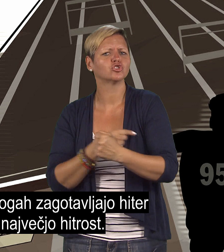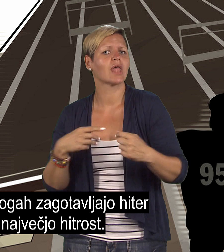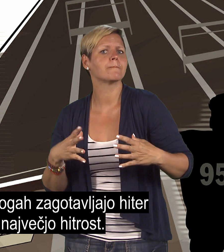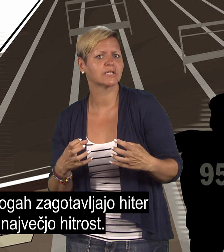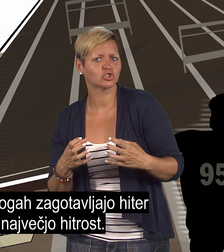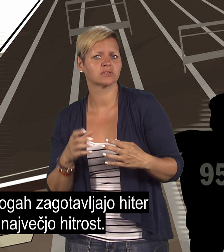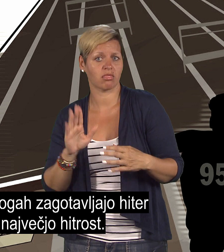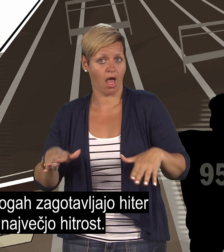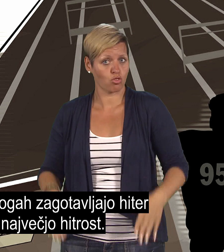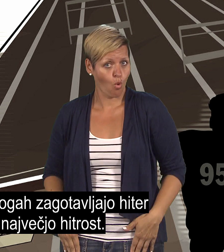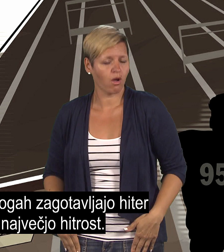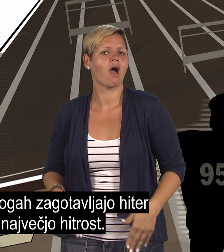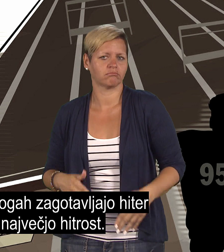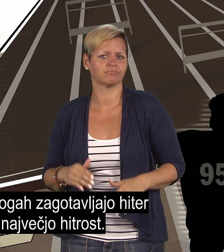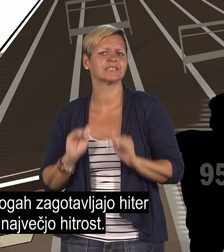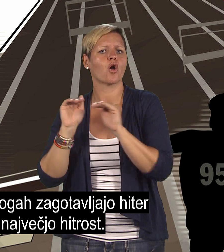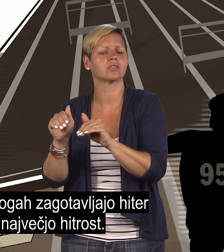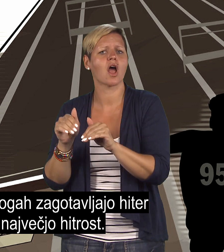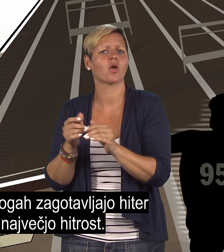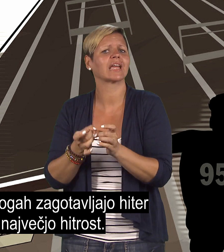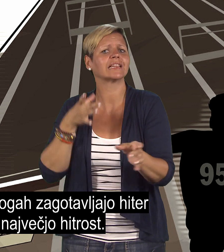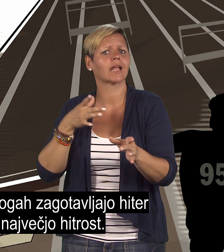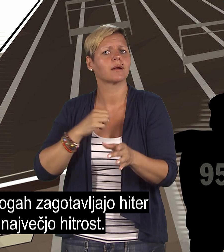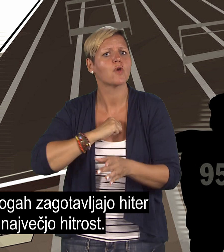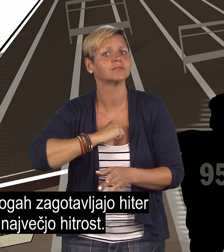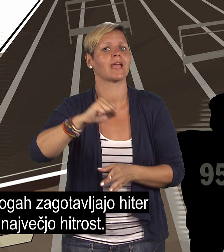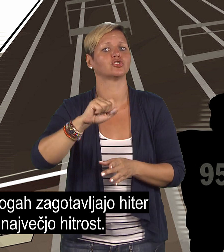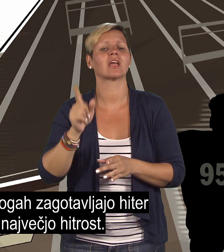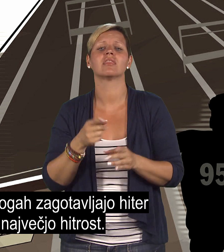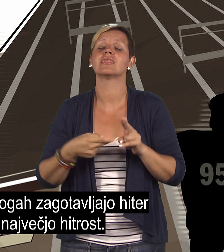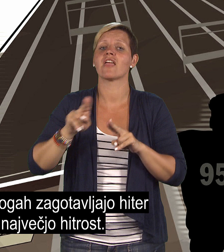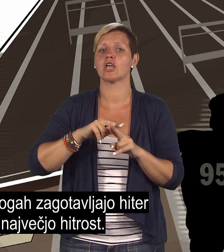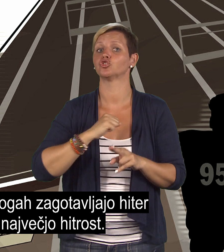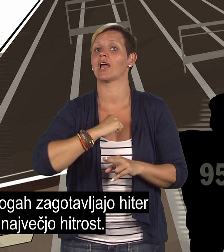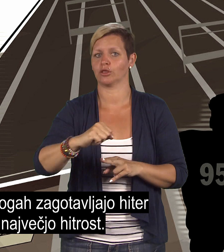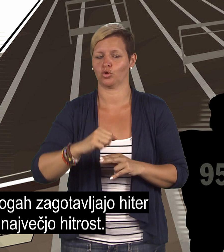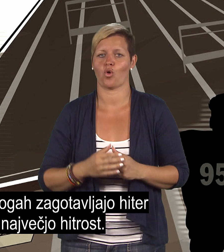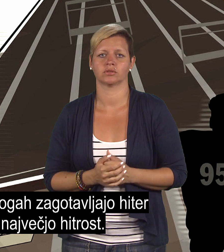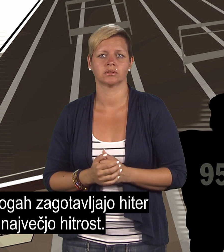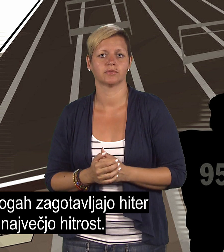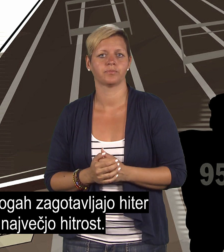Močne mišice na nogah zagotavljajo hiter pospešek in največjo hitrost.